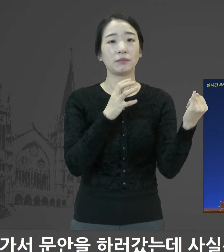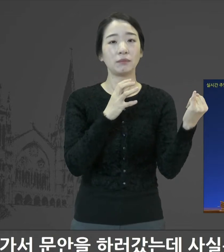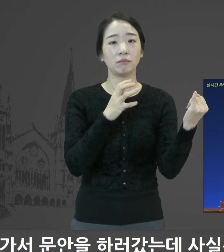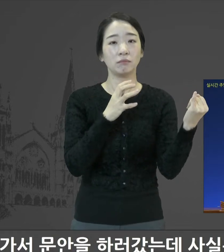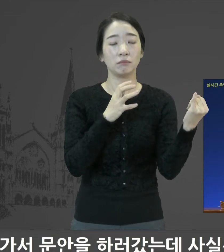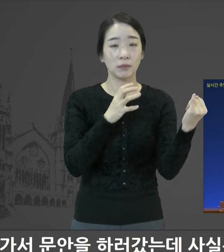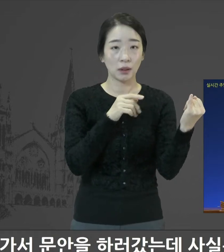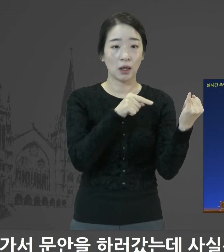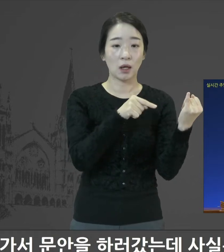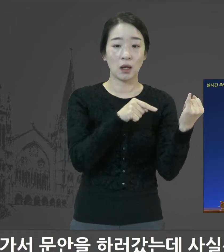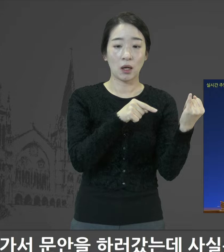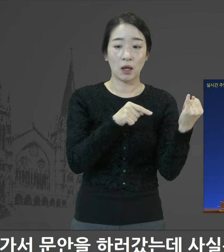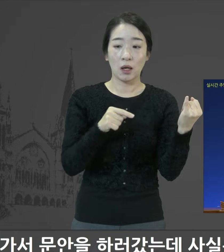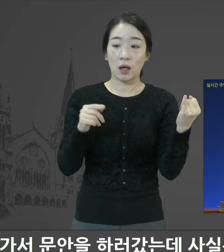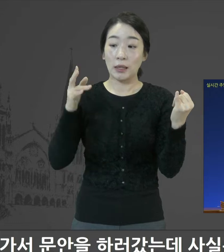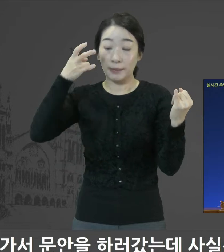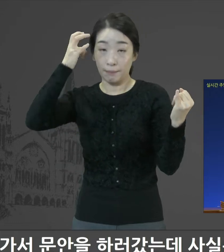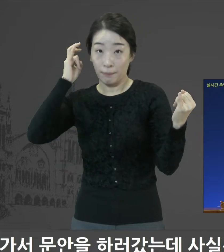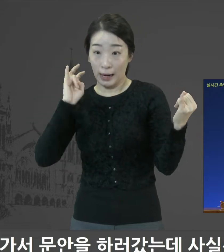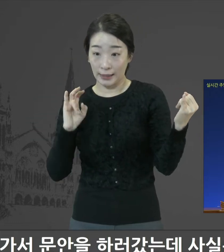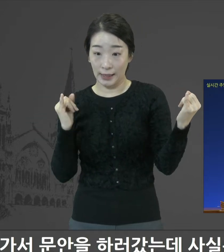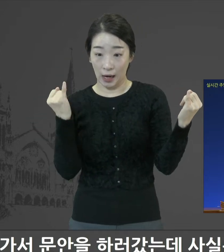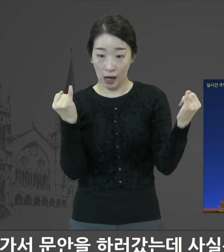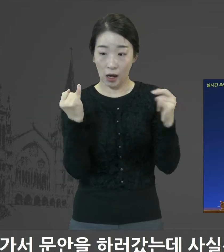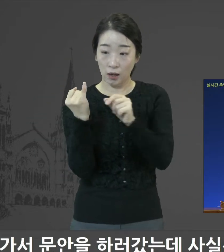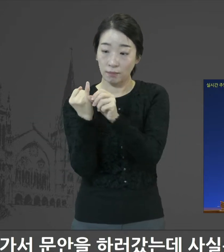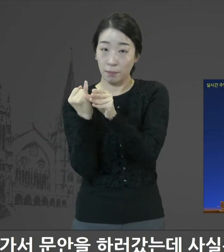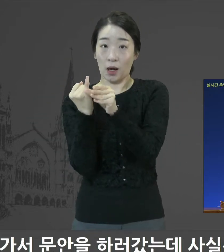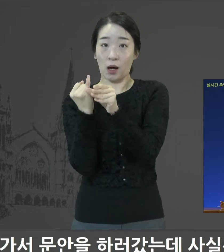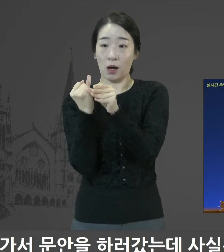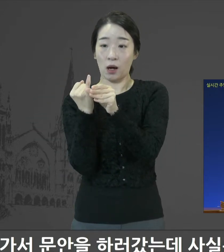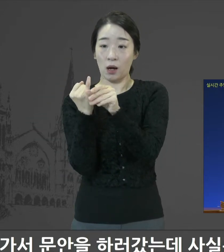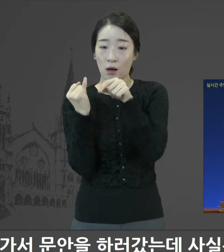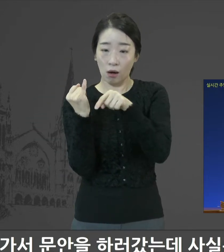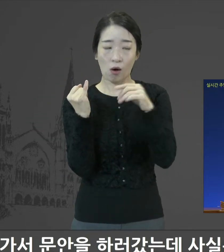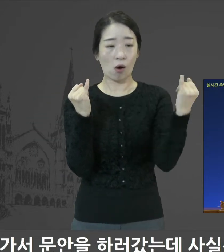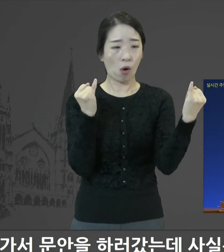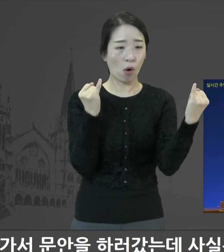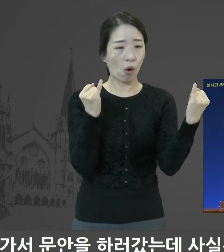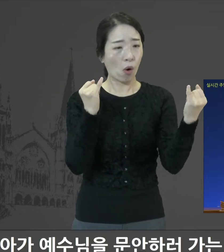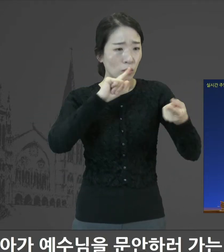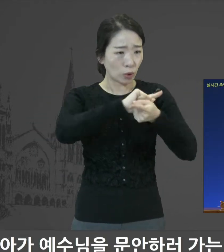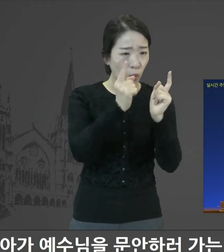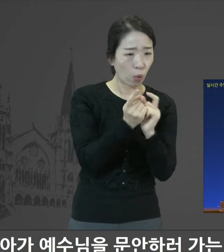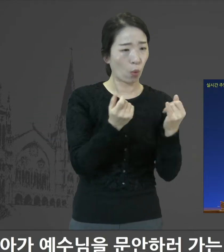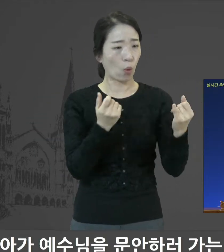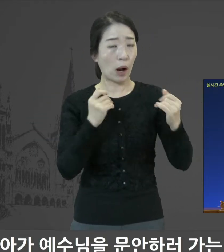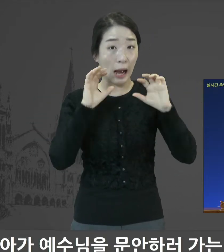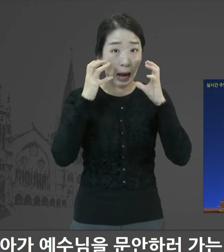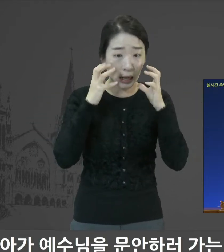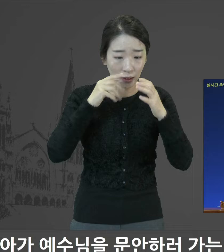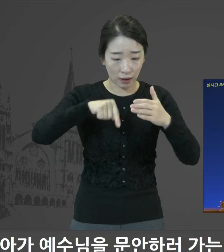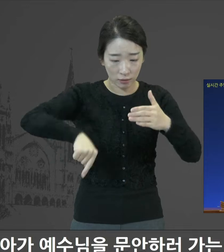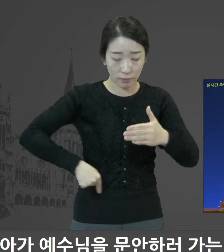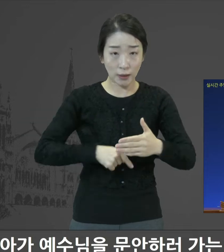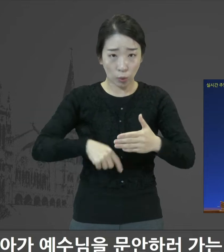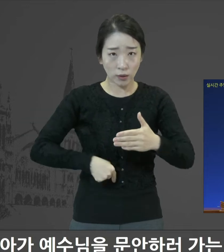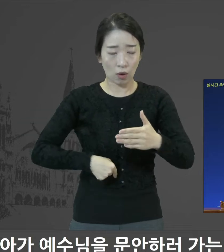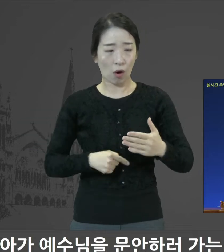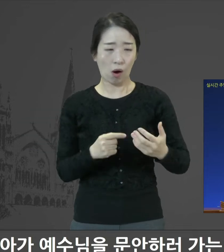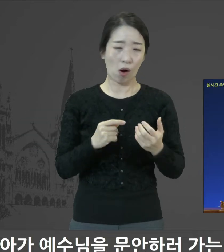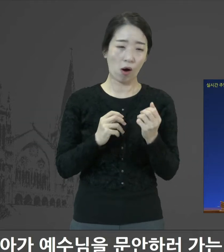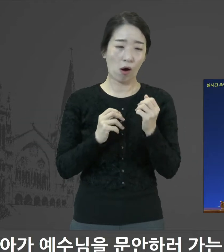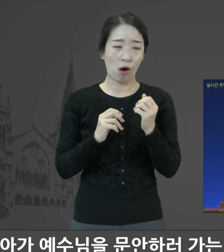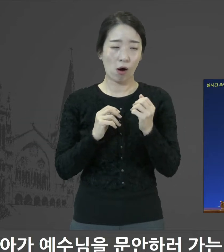태아인 예수님에게 문안을 하는 겁니다. 이런 흥미롭고 놀라운 일이 벌어진 거죠. 41절